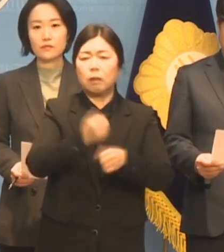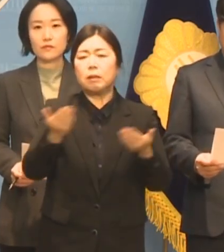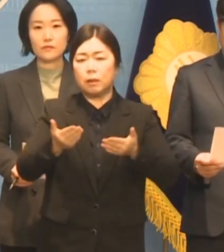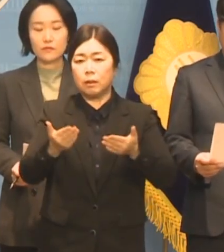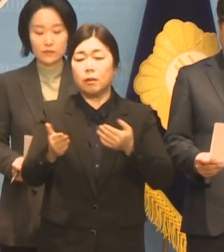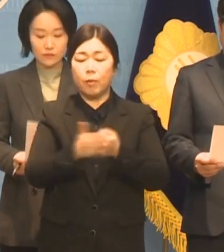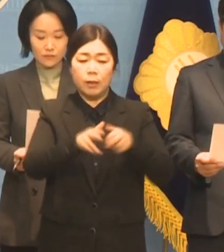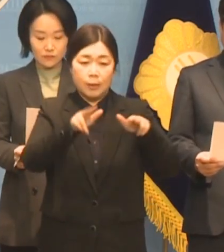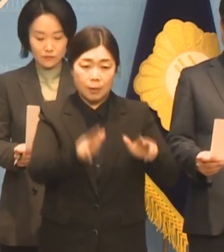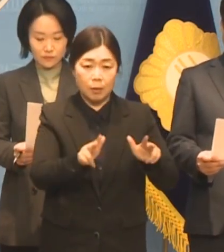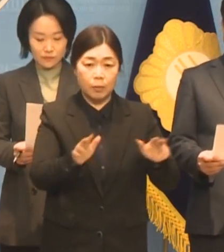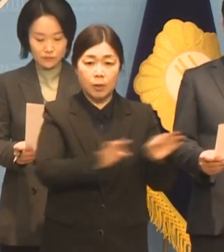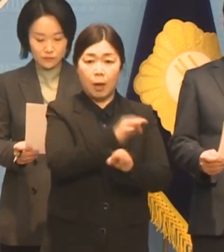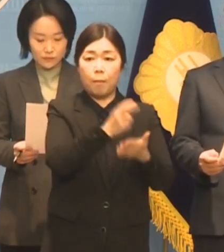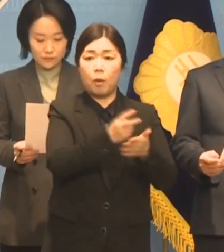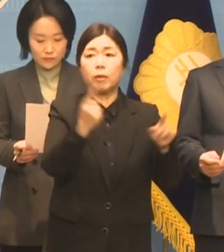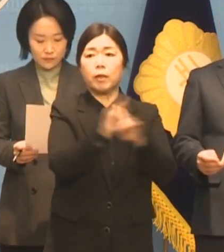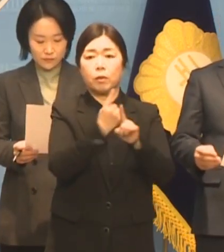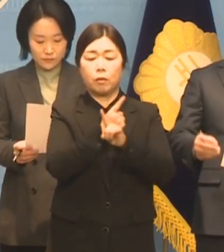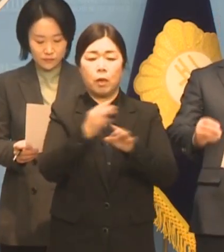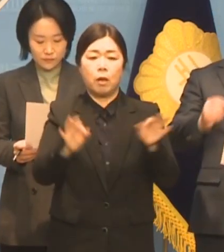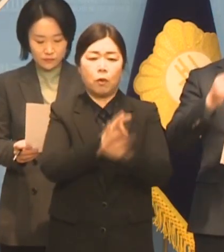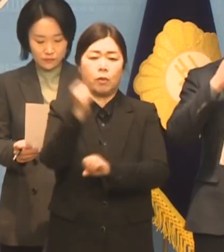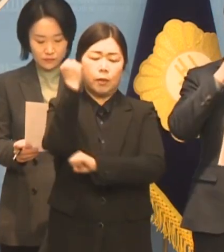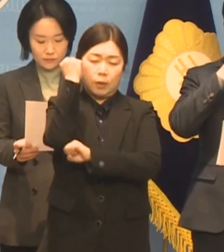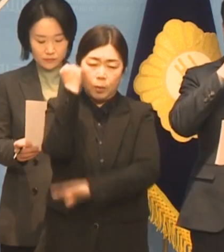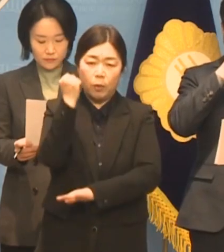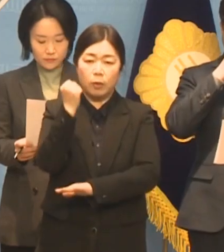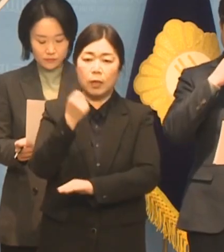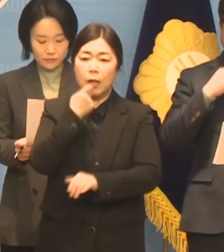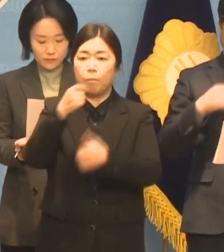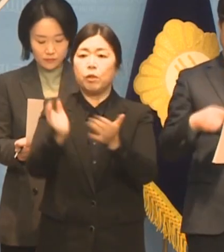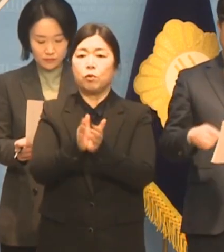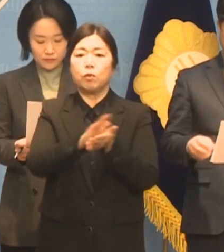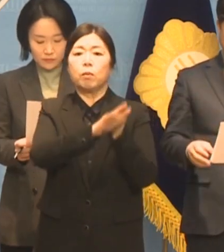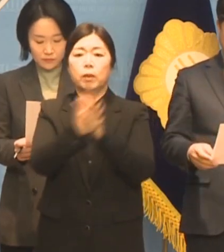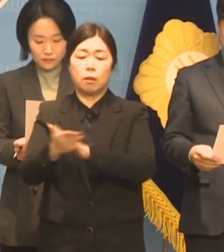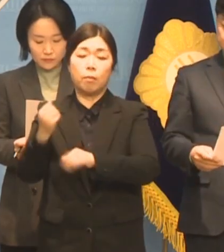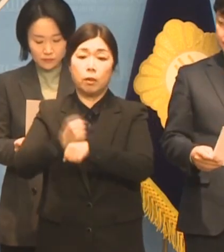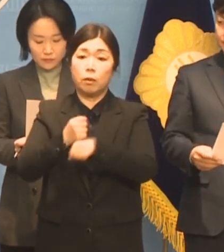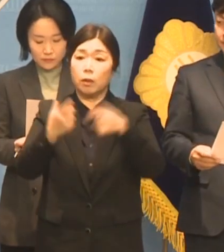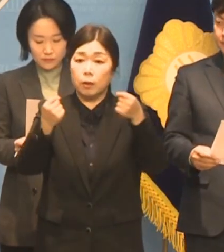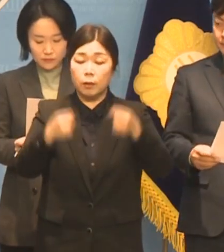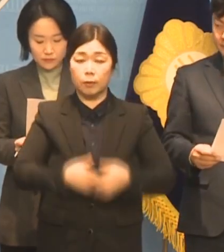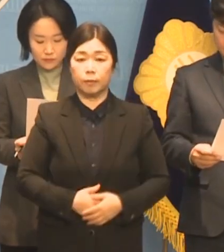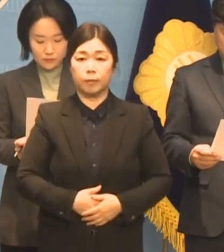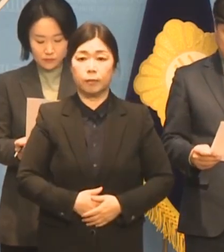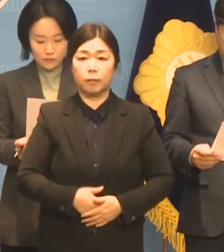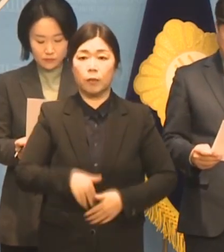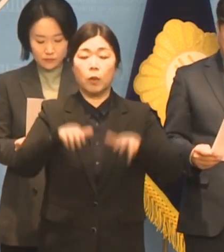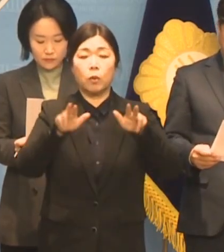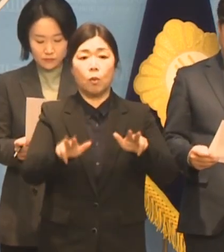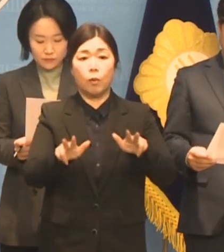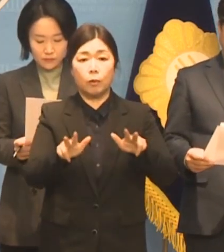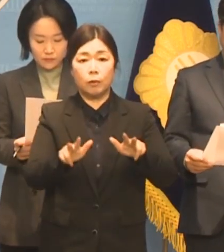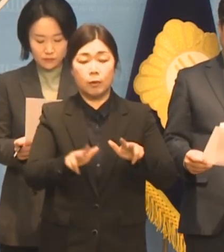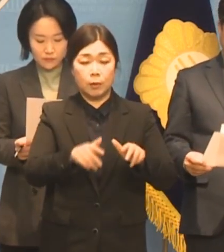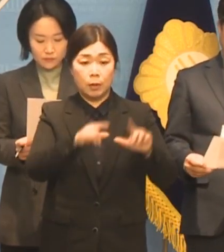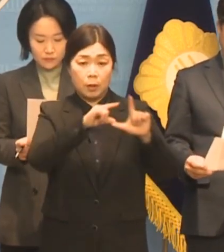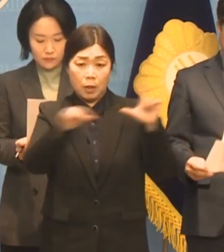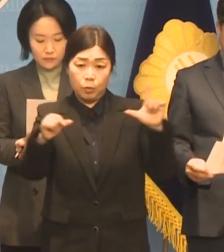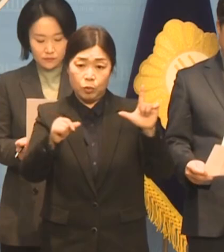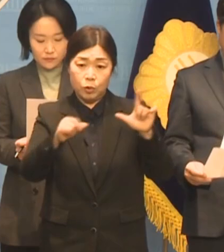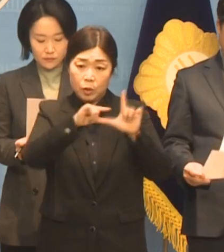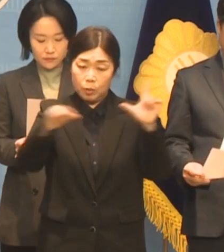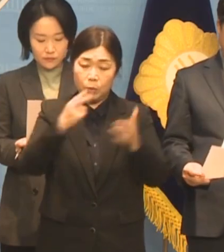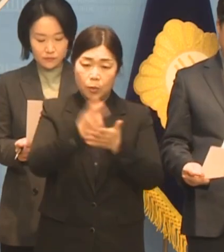민주화의 한 축이기도 합니다. 이번 상법 개정은 코리아 디스카운트의 해소의 첫걸음이 되는 것입니다.